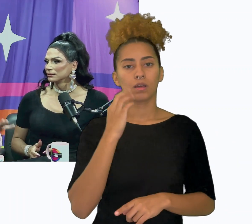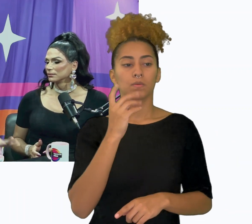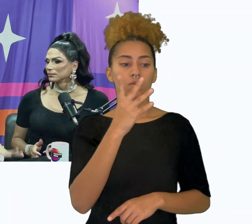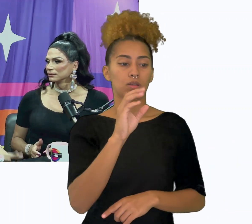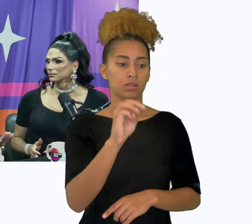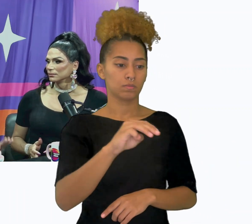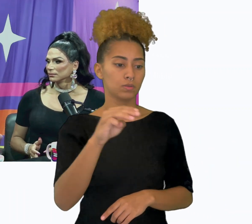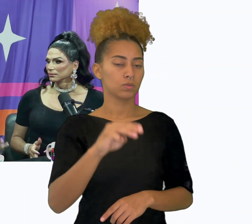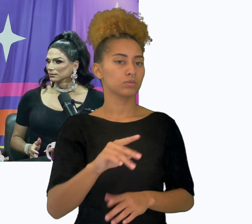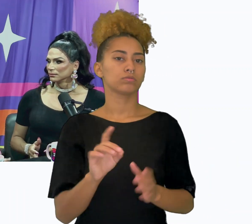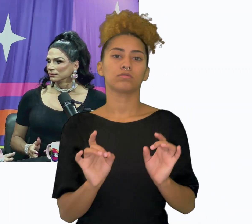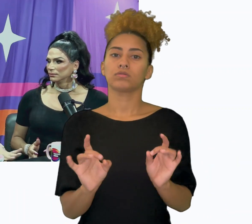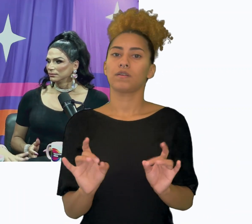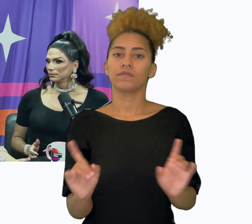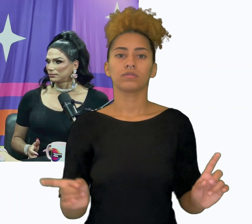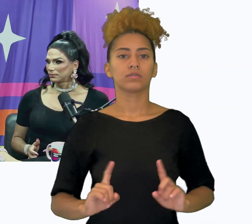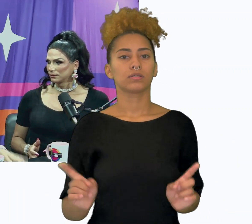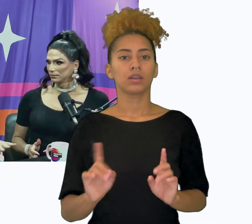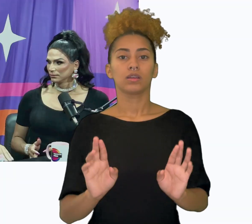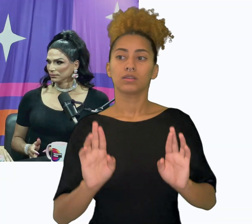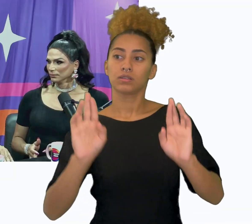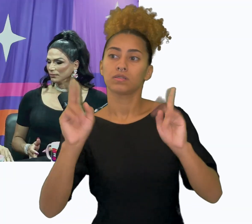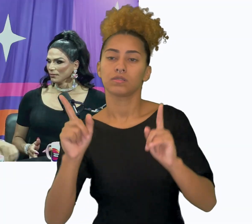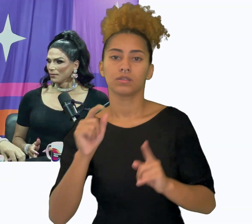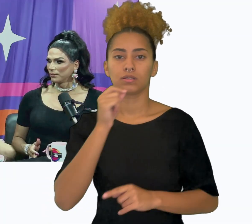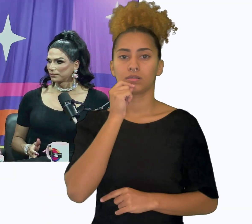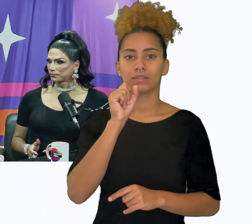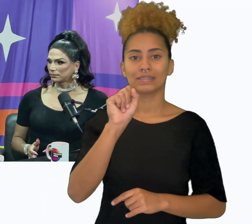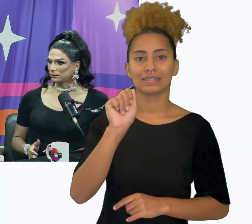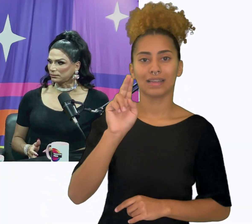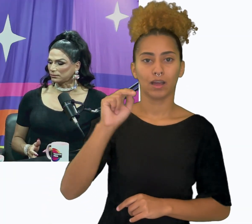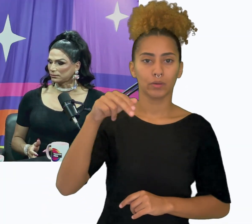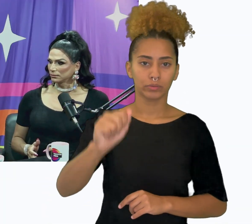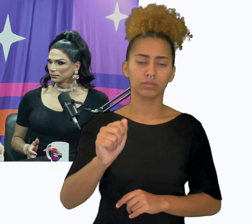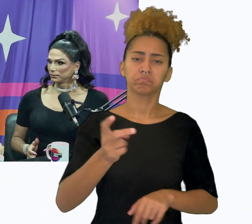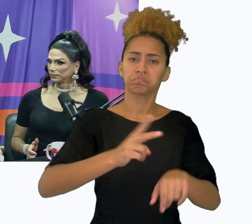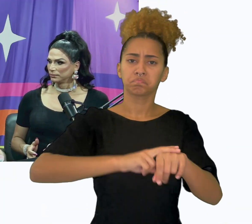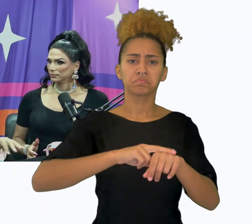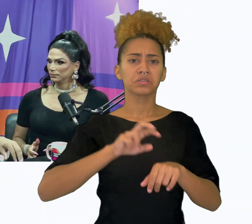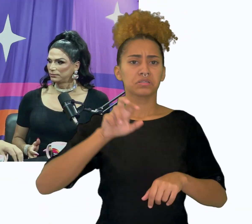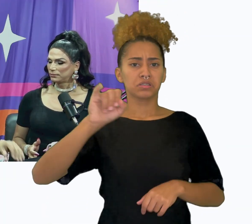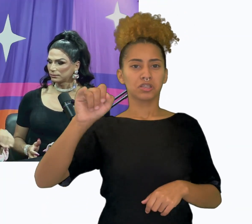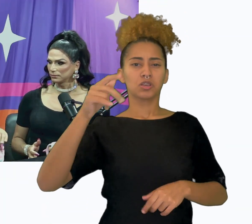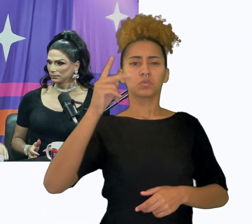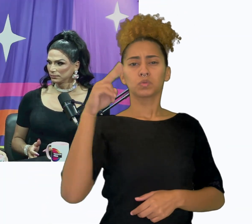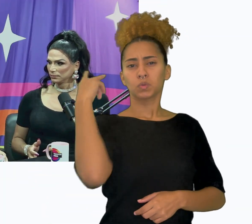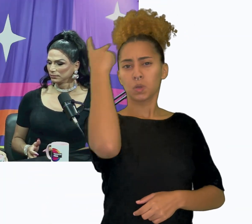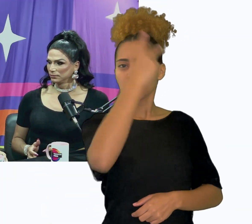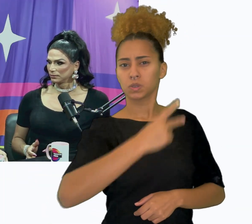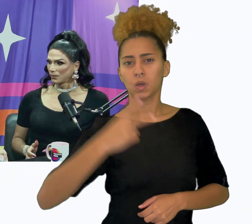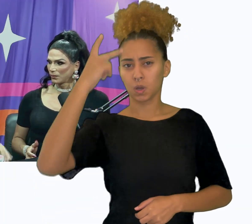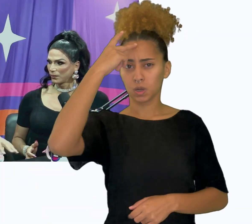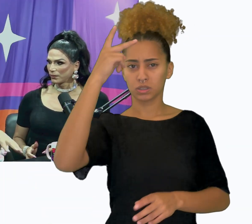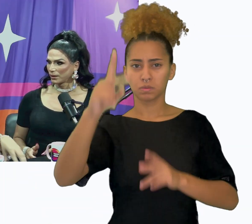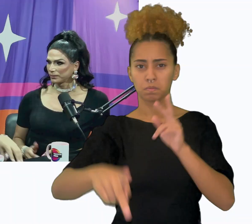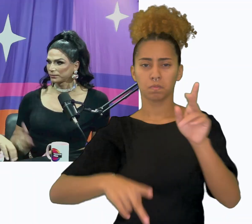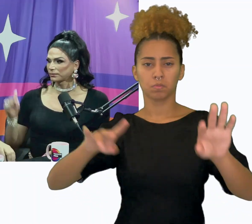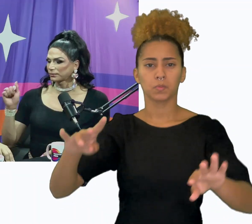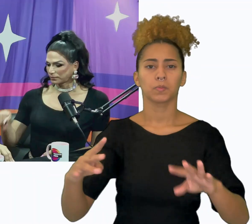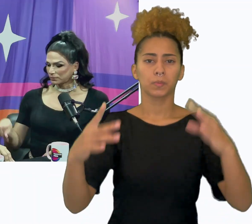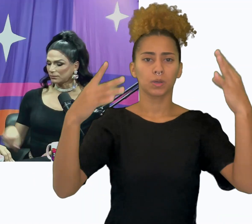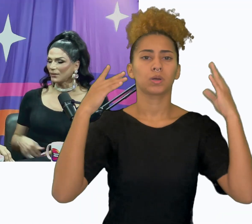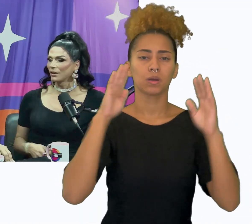aqueles 40 minutos ele não iria vender nada. É diferente da sauna. Que a sauna, enquanto eu passo lá 2 horas com o povo no bar